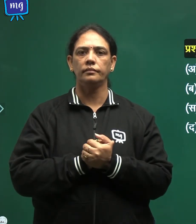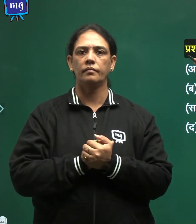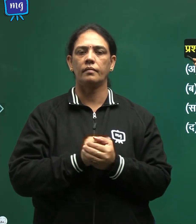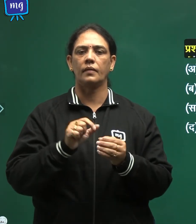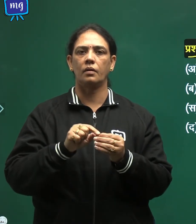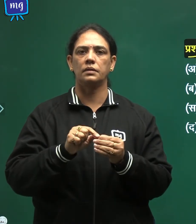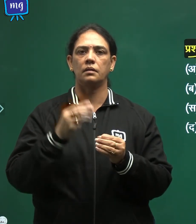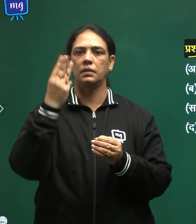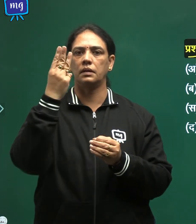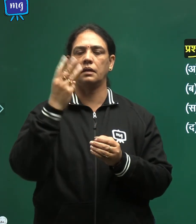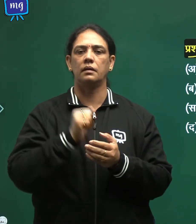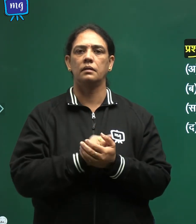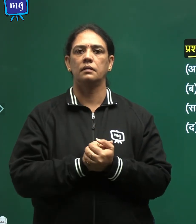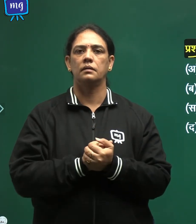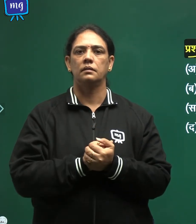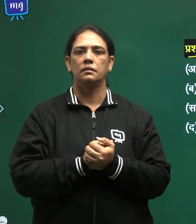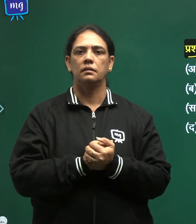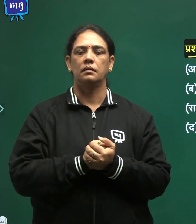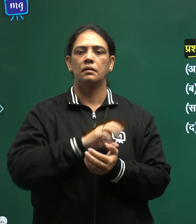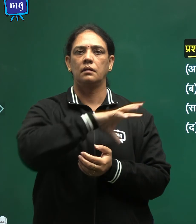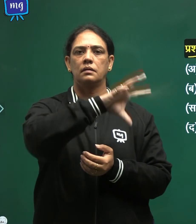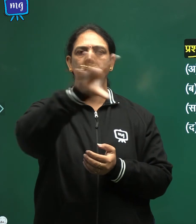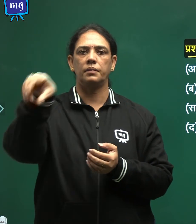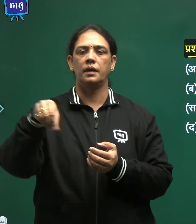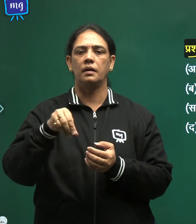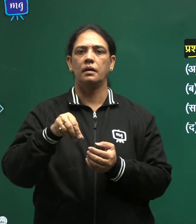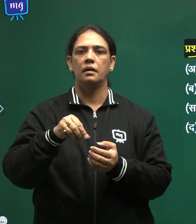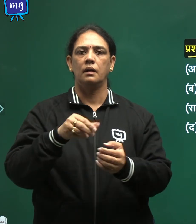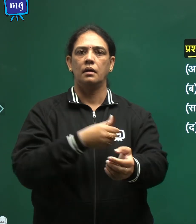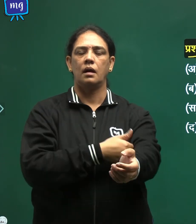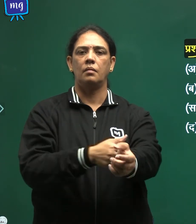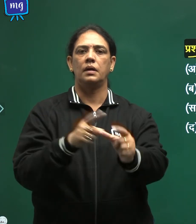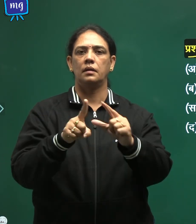प्रश्न नंबर 3, सभी समबाहु त्रिभुज